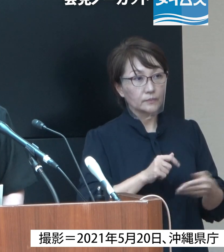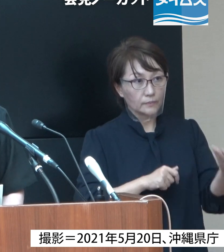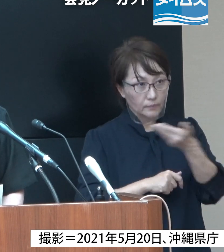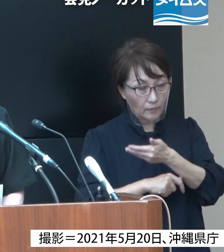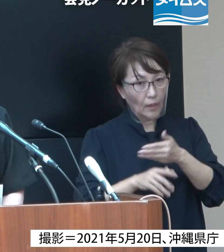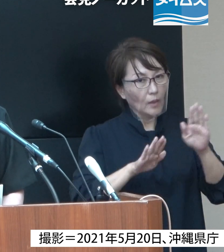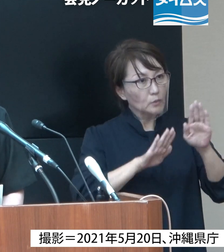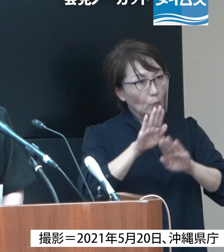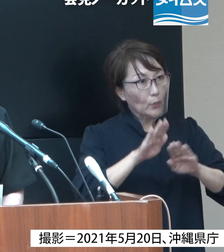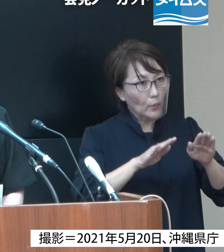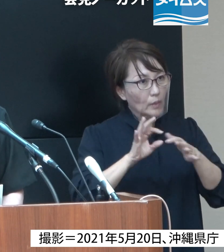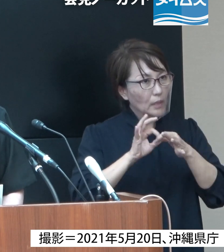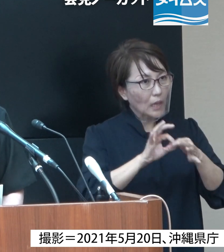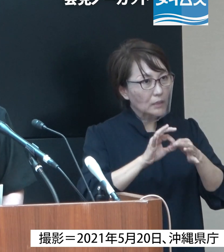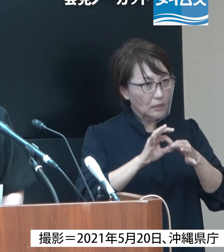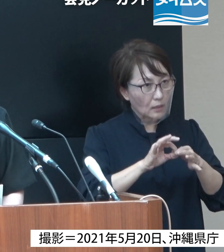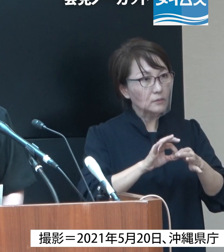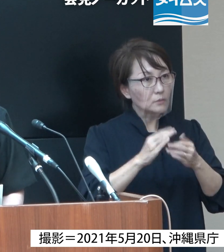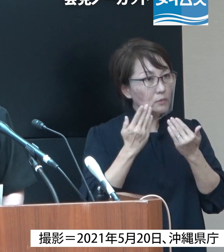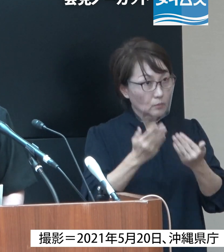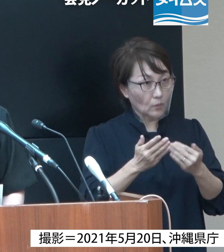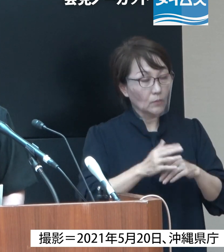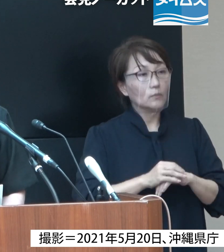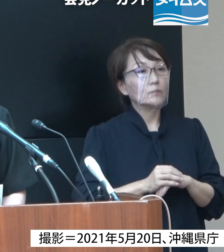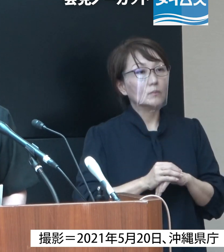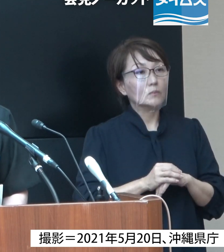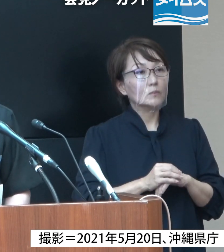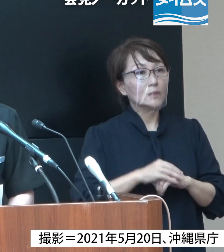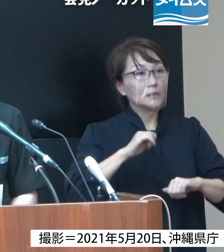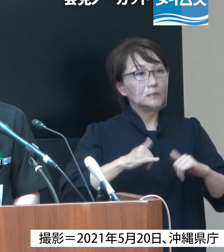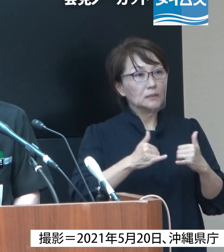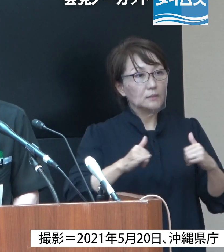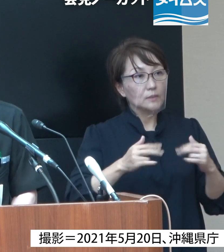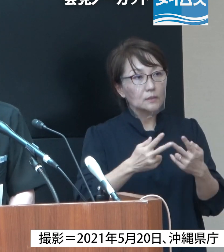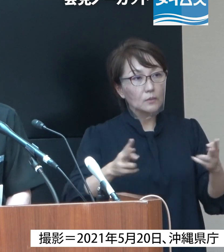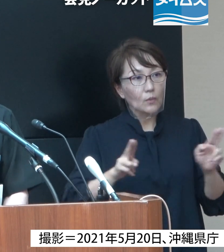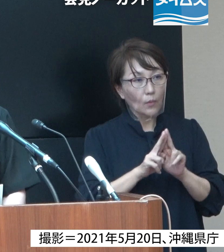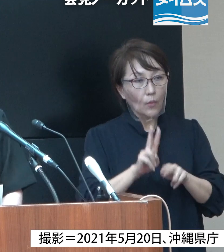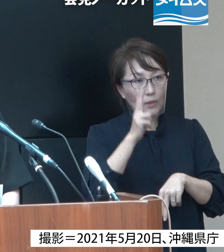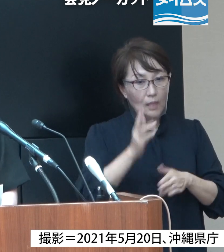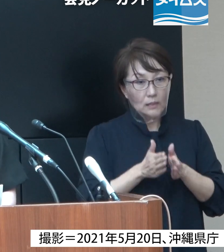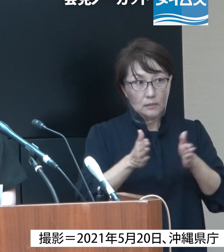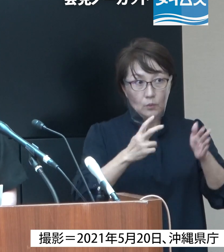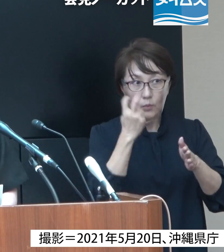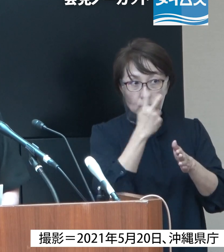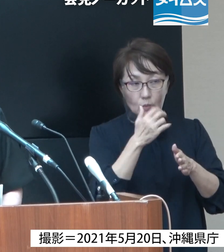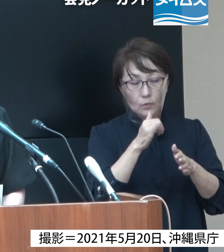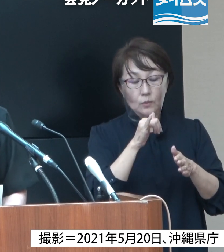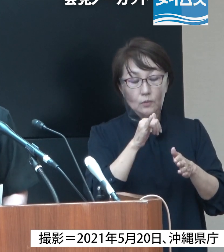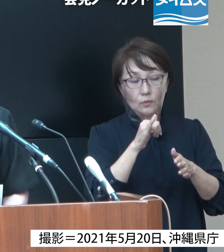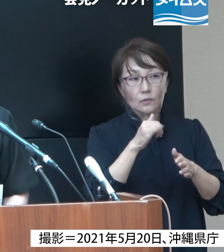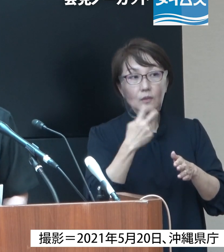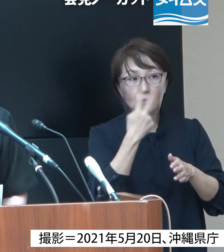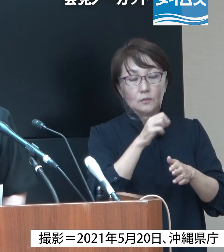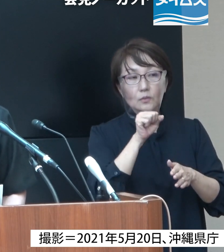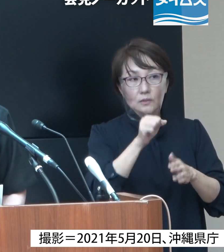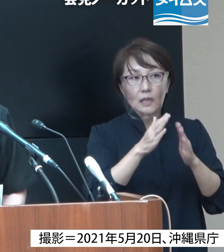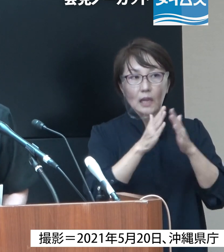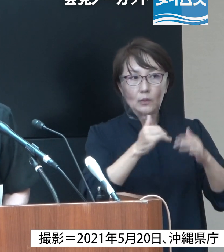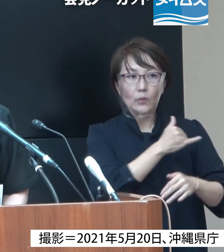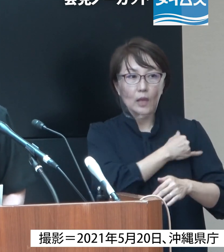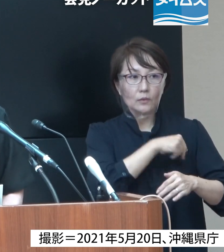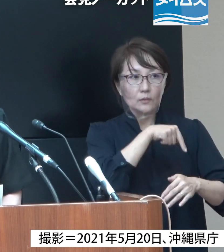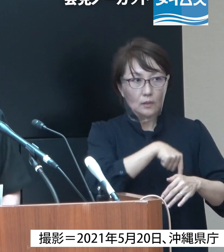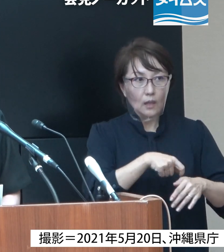関連してなんですけれども、沖縄自民党の沖縄振興調査会の役員会で、細田前幹事長